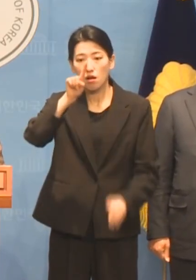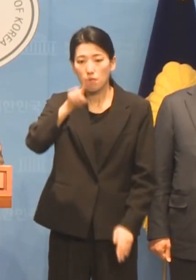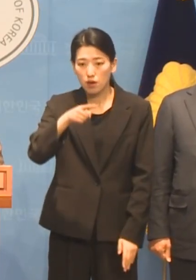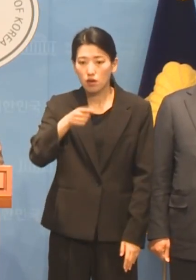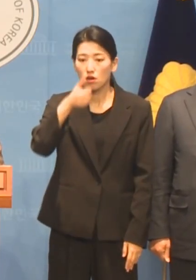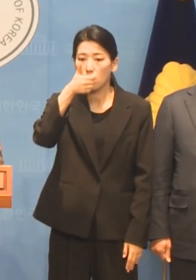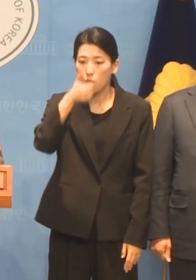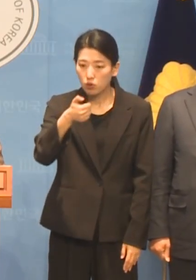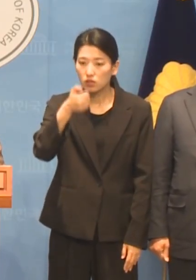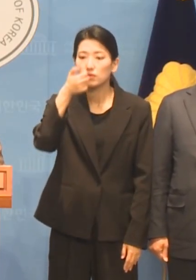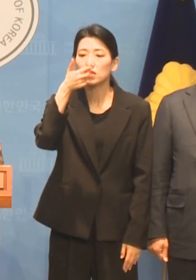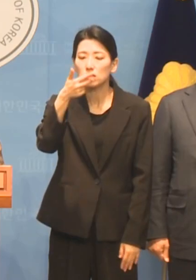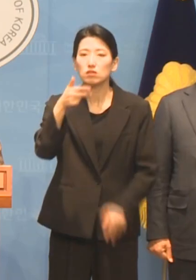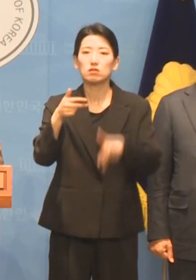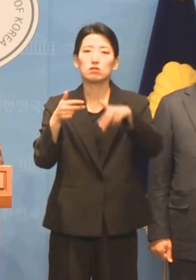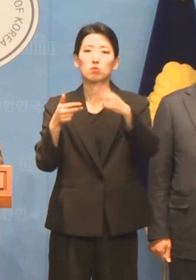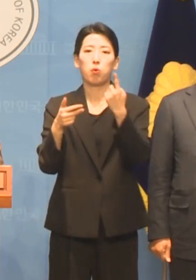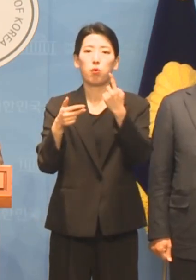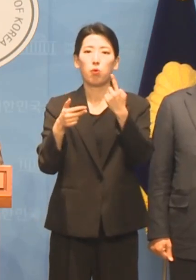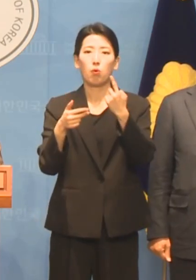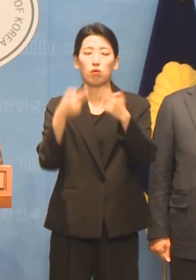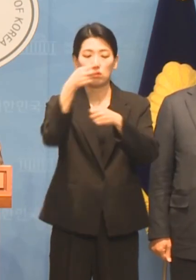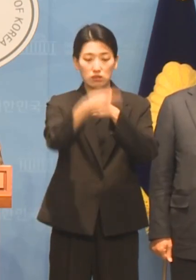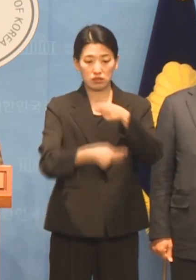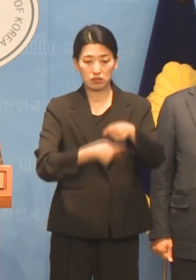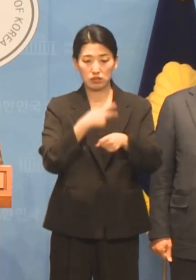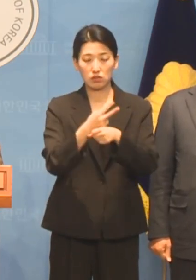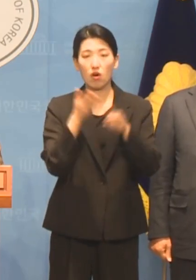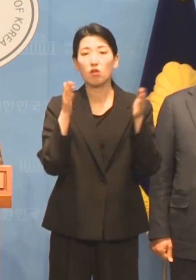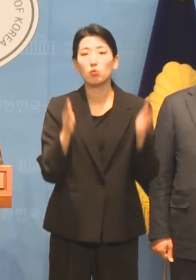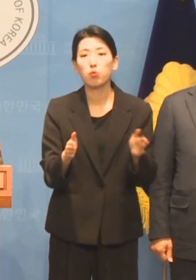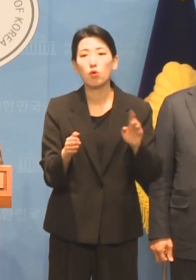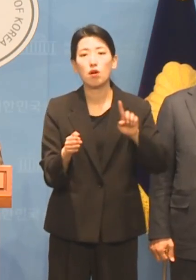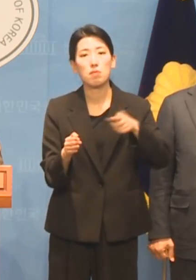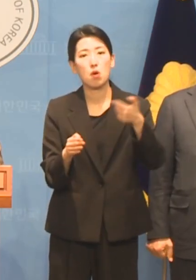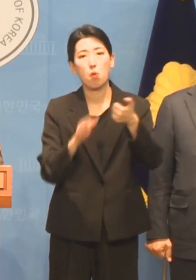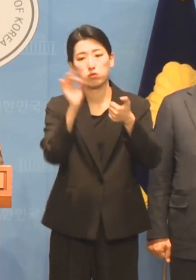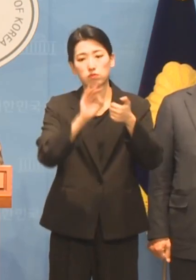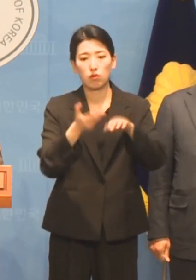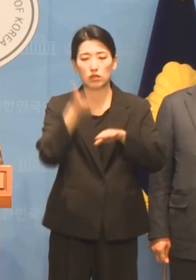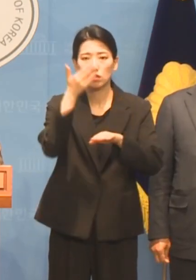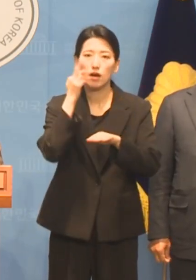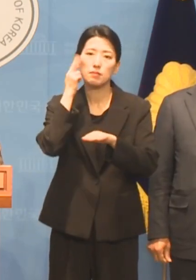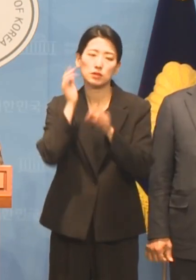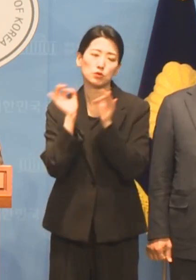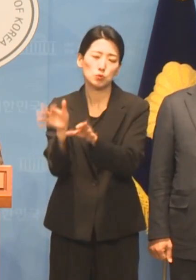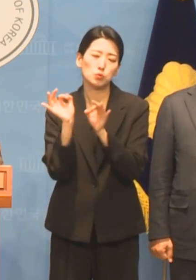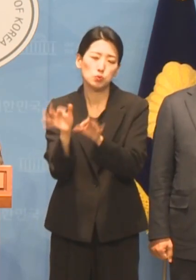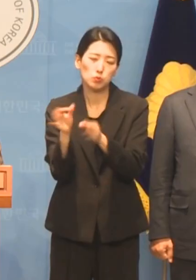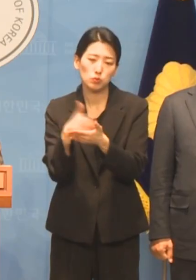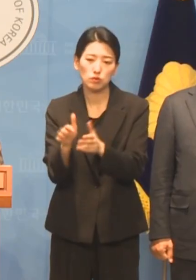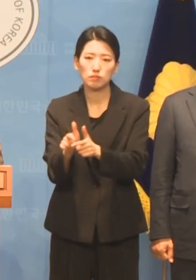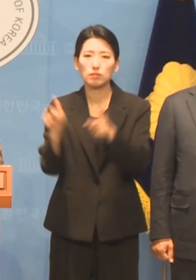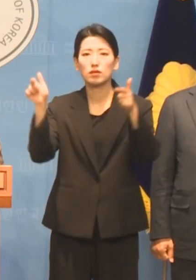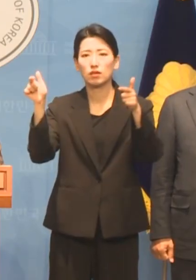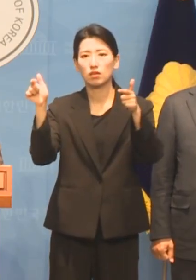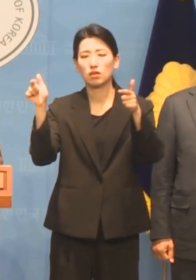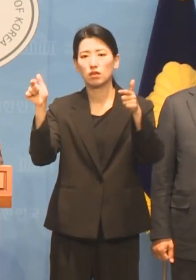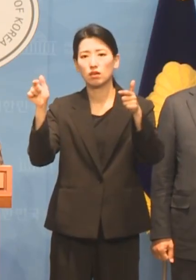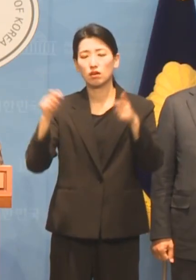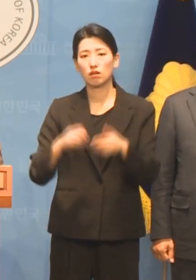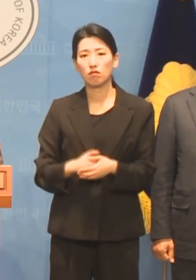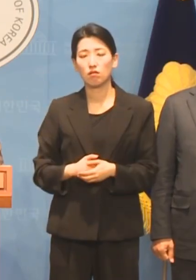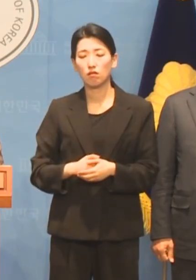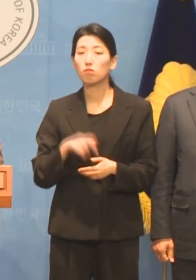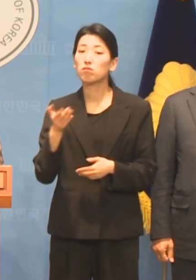2년 사이 154%가 폭등했다고 합니다. 이런 상황을 해소하기 위해